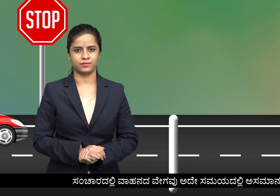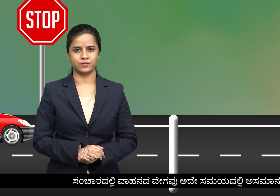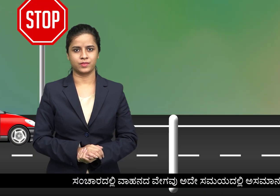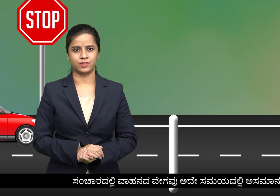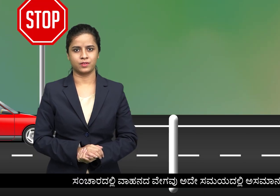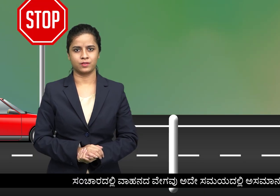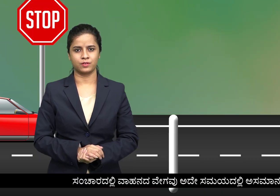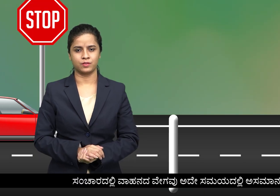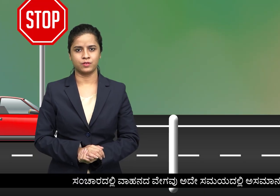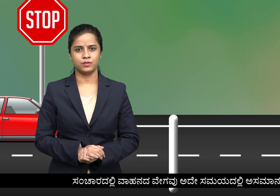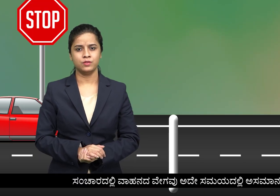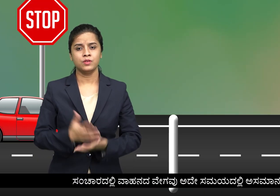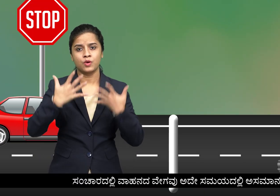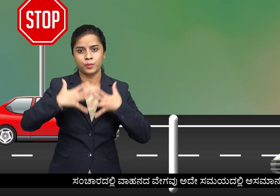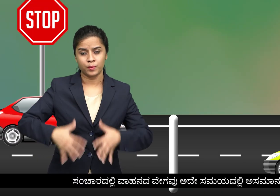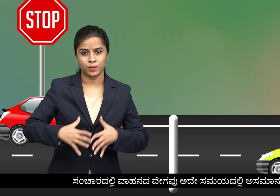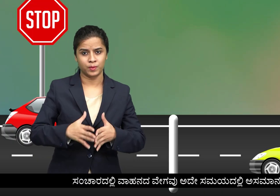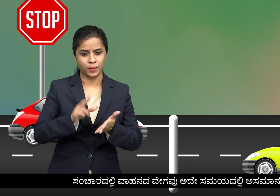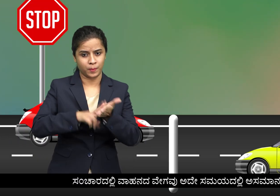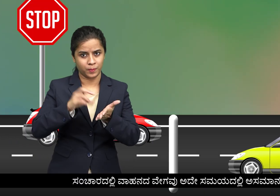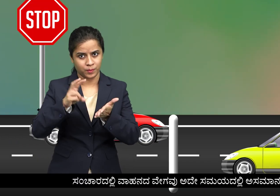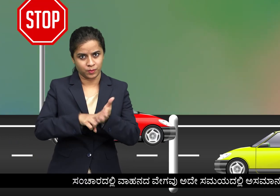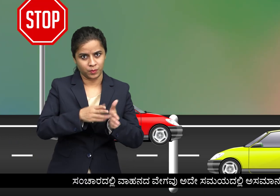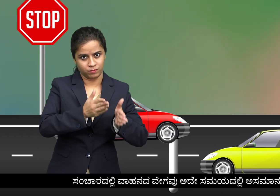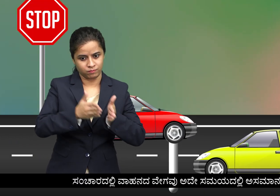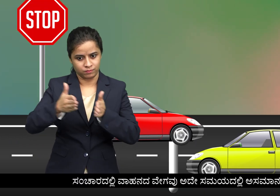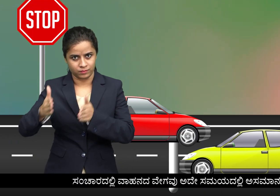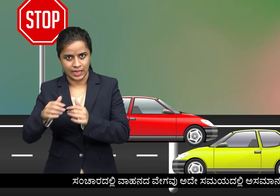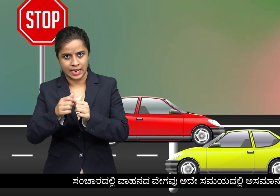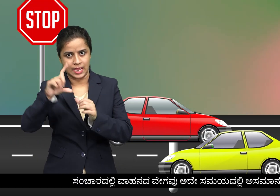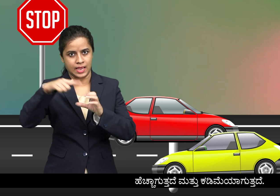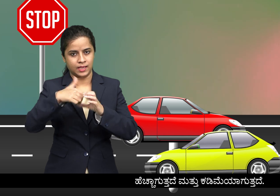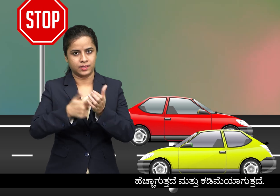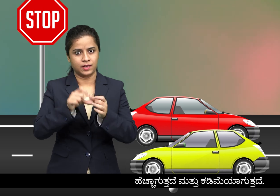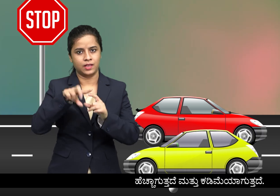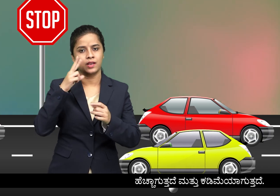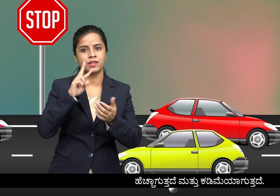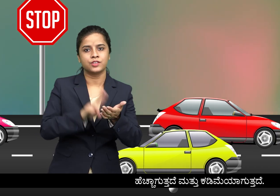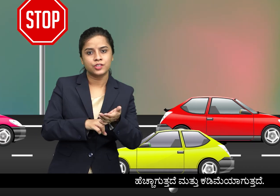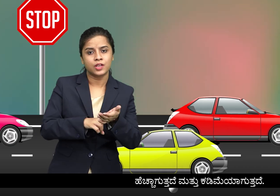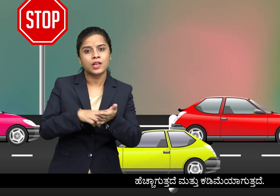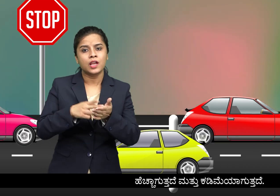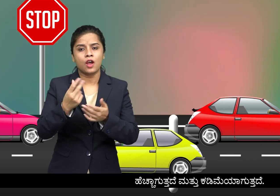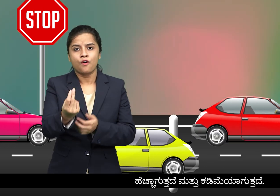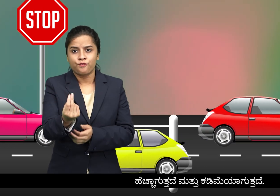ಸಂಚಾರದಲ್ಲಿ ವಾಹನವು ವೇಗವು ಅದೇ ಸಮಯದಲ್ಲಿ ಅಸಮಾನ ಪ್ರಮಾಣದಲ್ಲಿ ಹೆಚ್ಚಾಗುತ್ತೆ ಮತ್ತು ಕಡಿಮೆಯಾಗುತ್ತೆ.